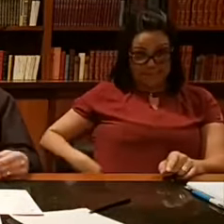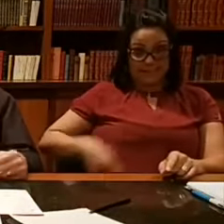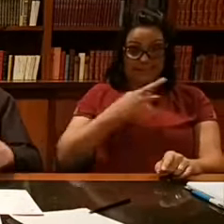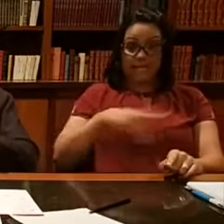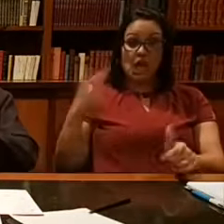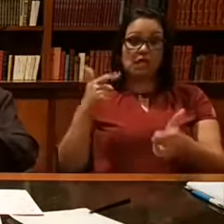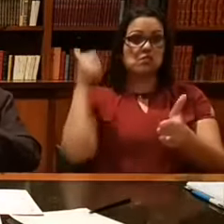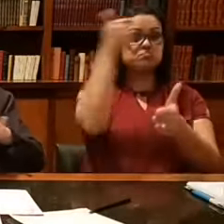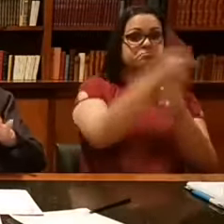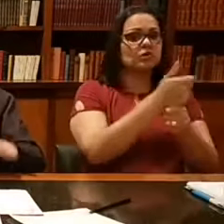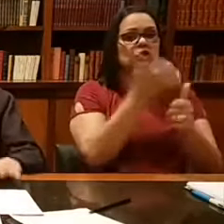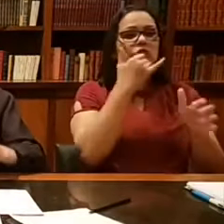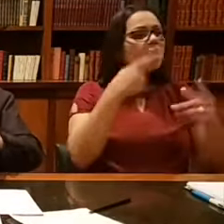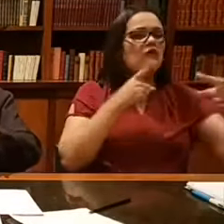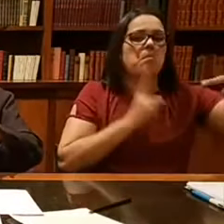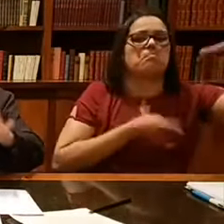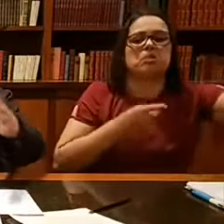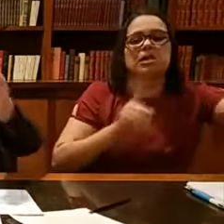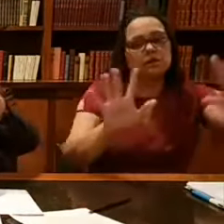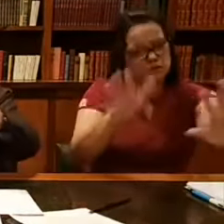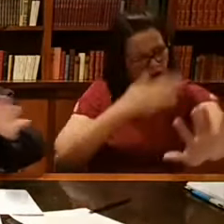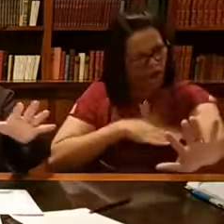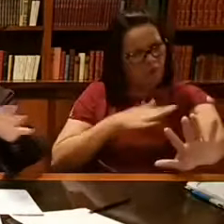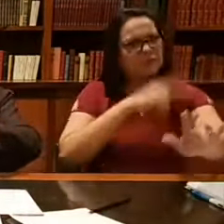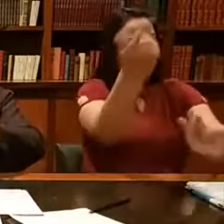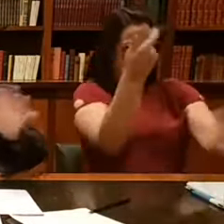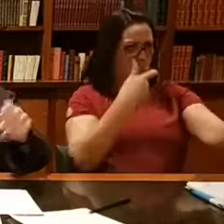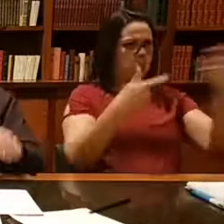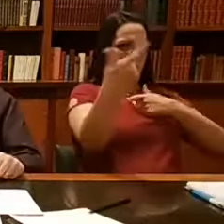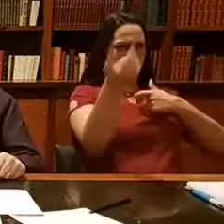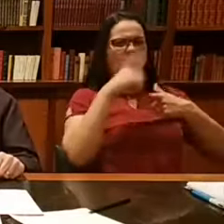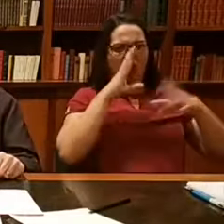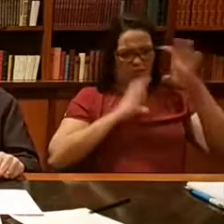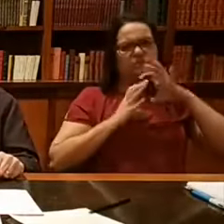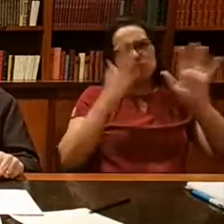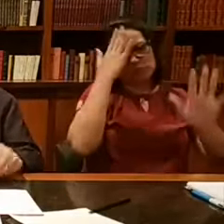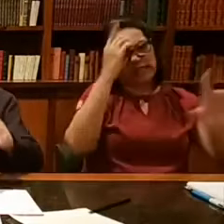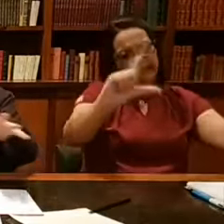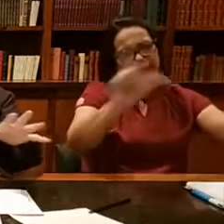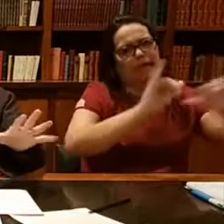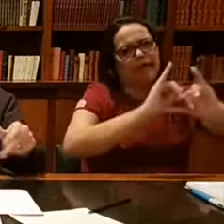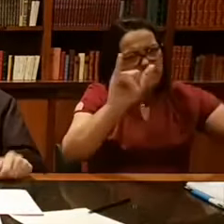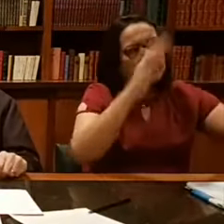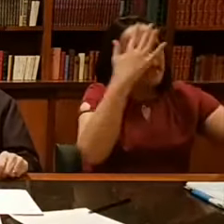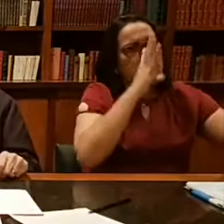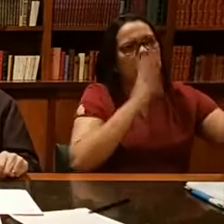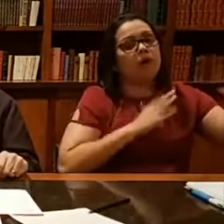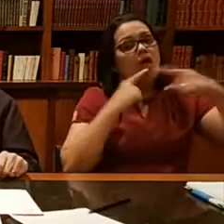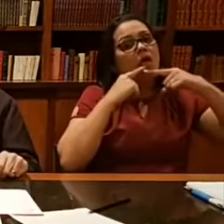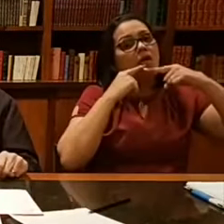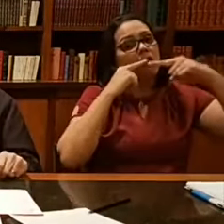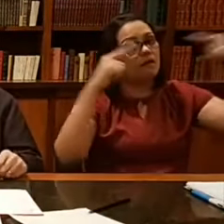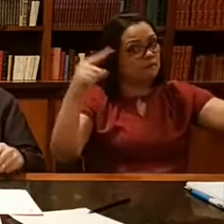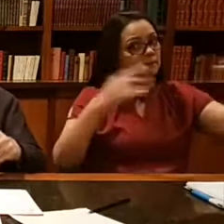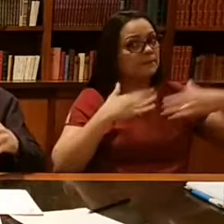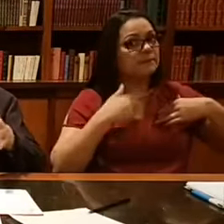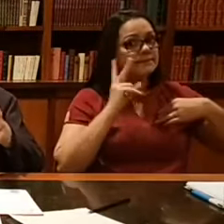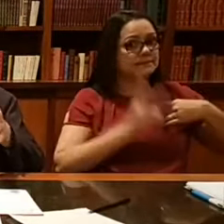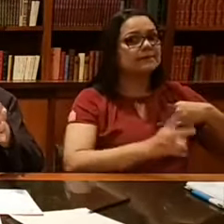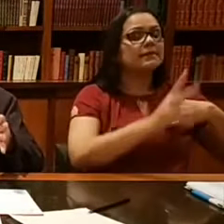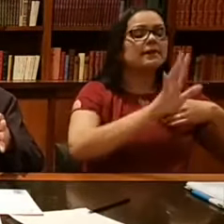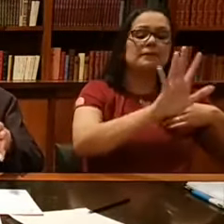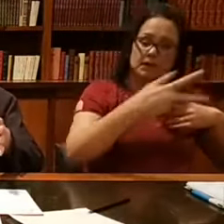antecederam. Ninguém vai brigar com ninguém lá, pode ficar tranquilo. Vou apanhar da mídia de qualquer maneira. Essa mídia sempre tem o que reclamar, né?